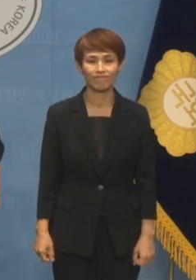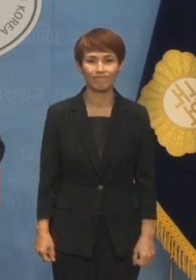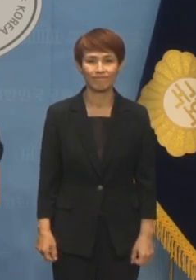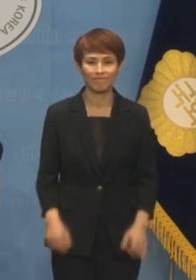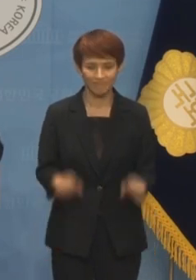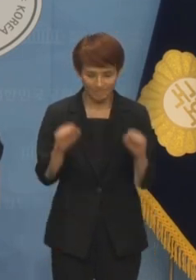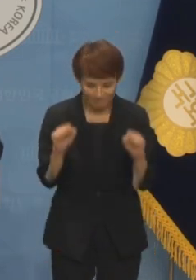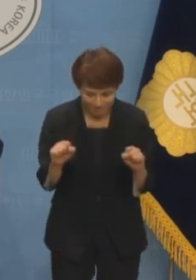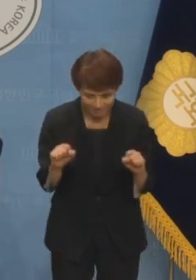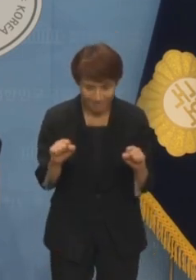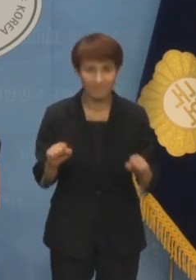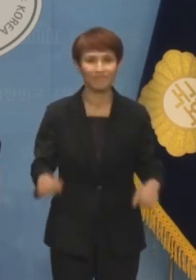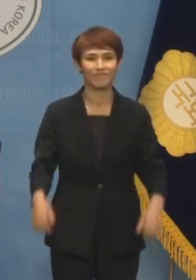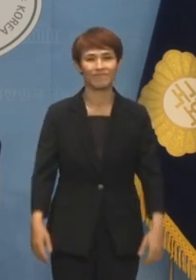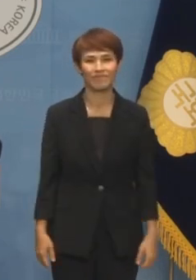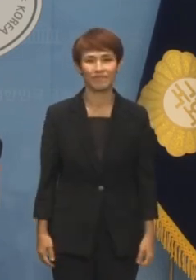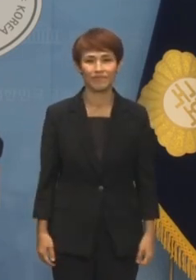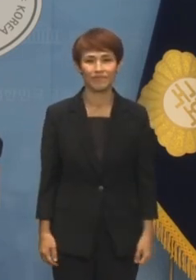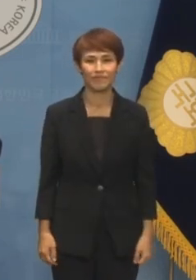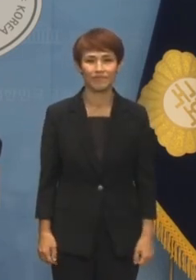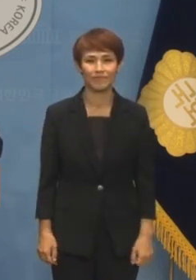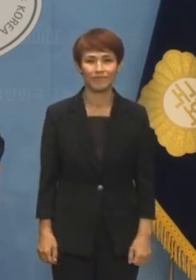네, 안녕하세요. 오늘